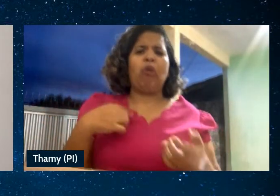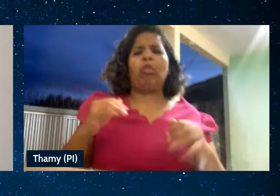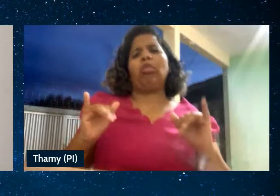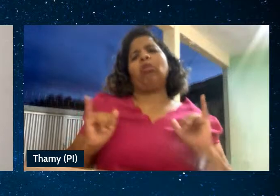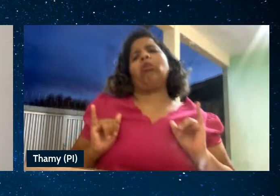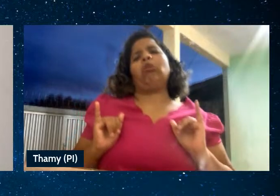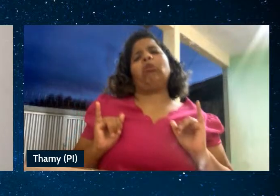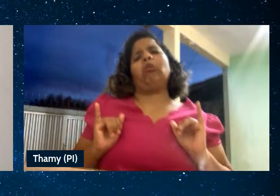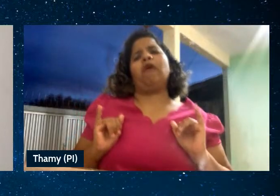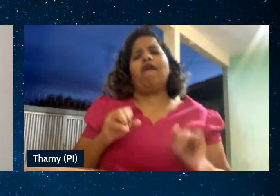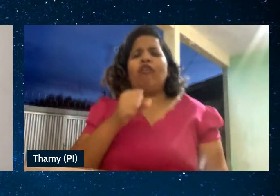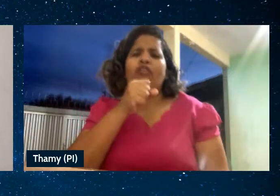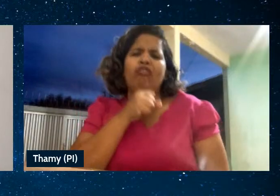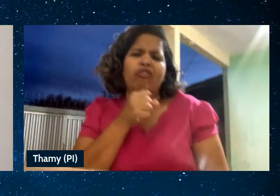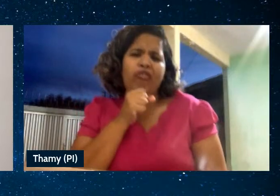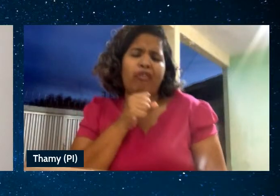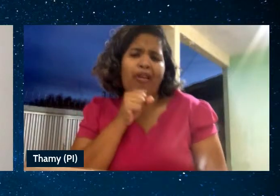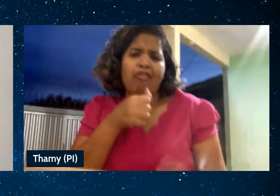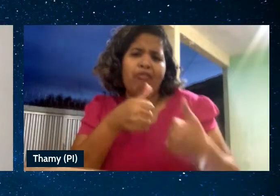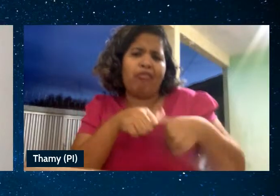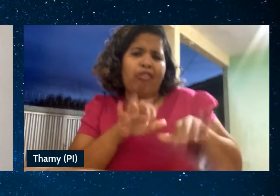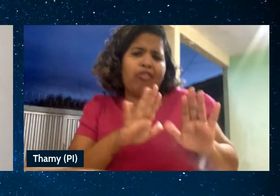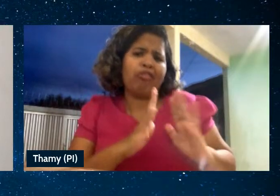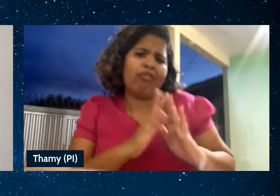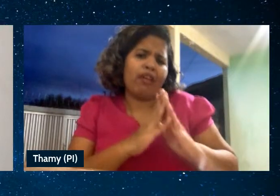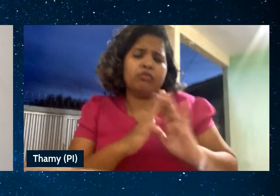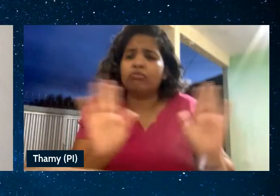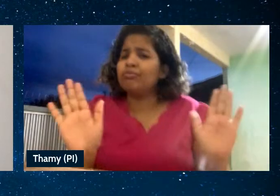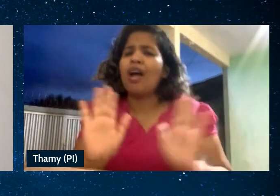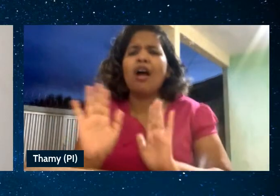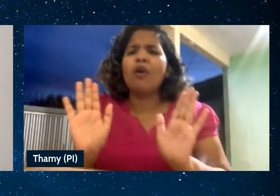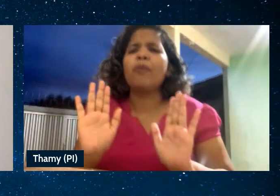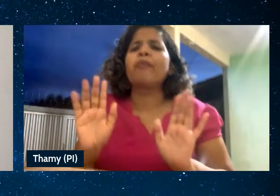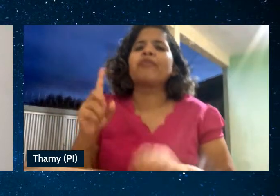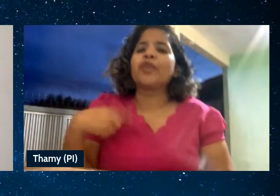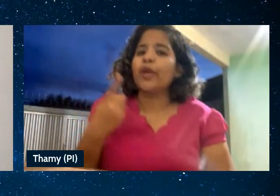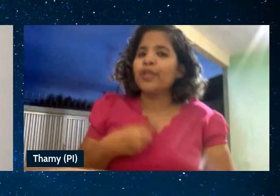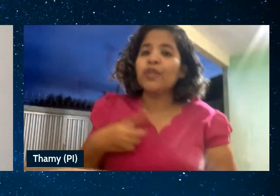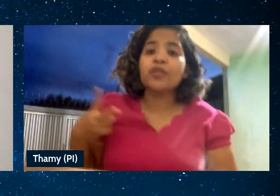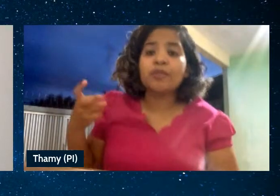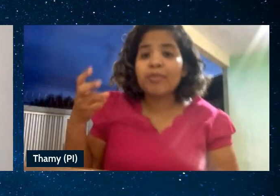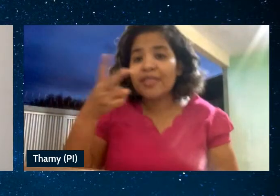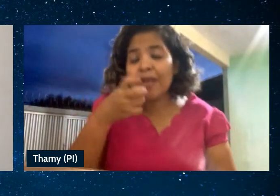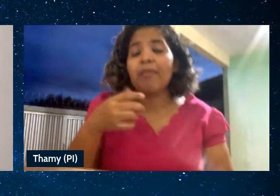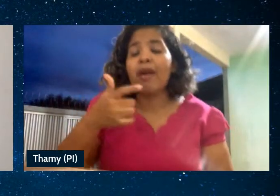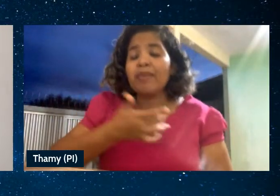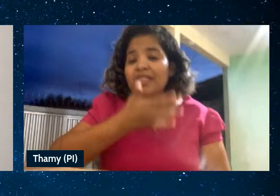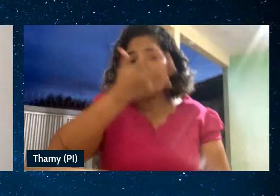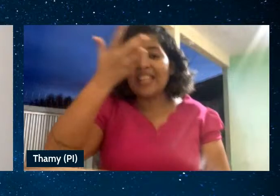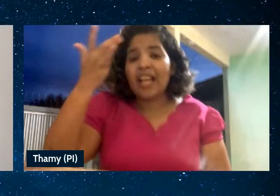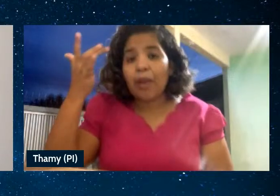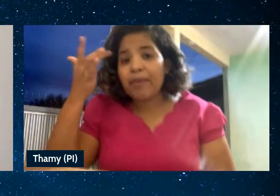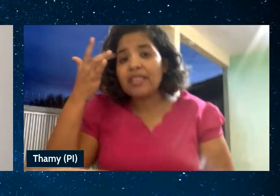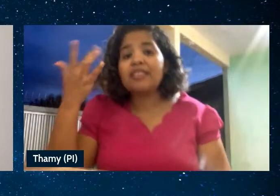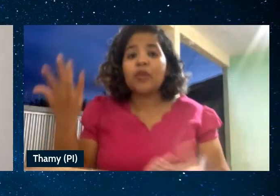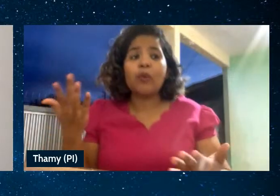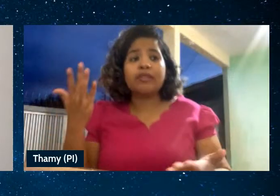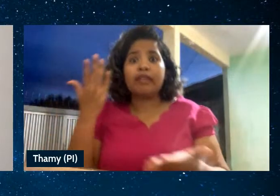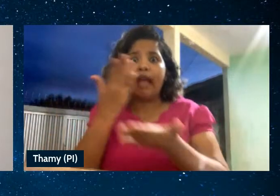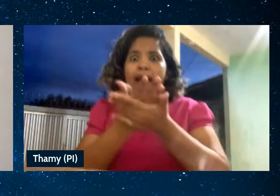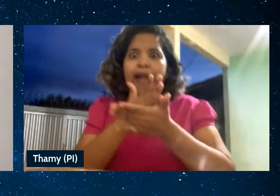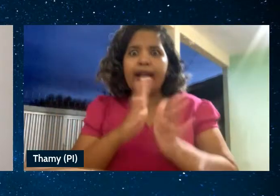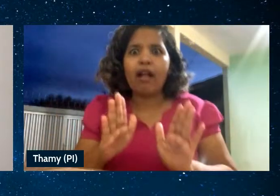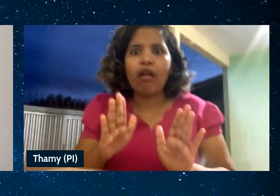vezes a gente observa que aquelas pessoas que encerram to mente o processo laboral